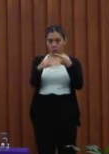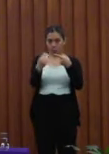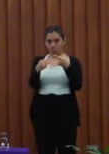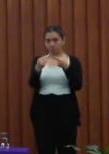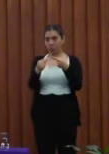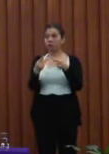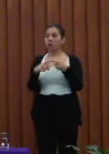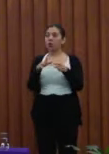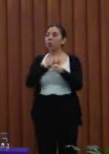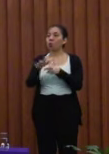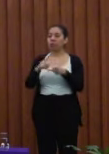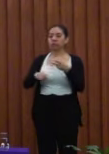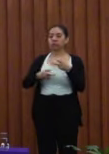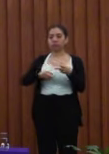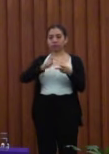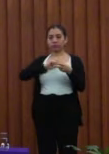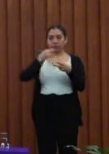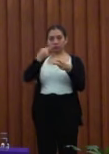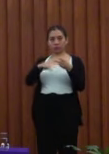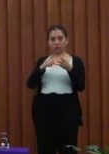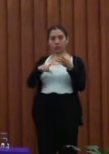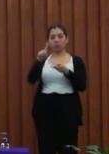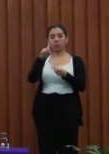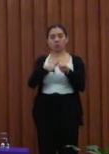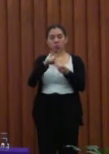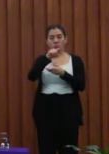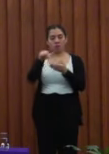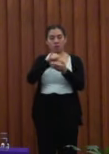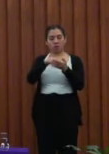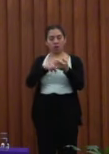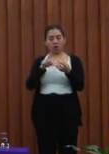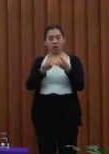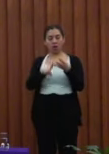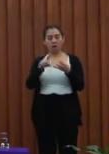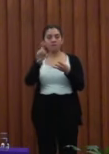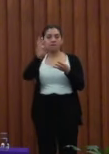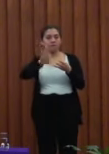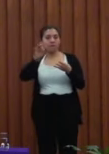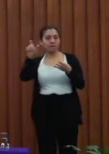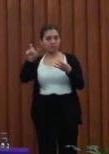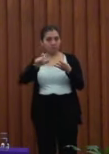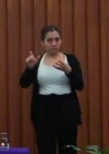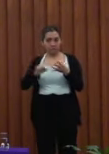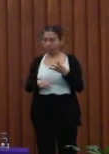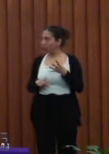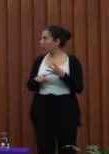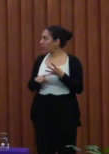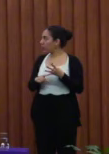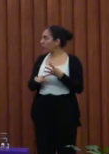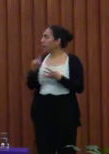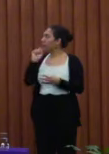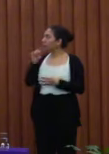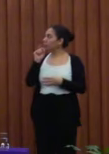por la persona, podemos ver dónde fue asesinada, en qué fecha, y tenemos casos, digo, datos